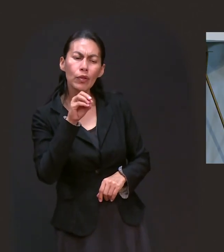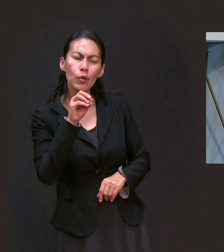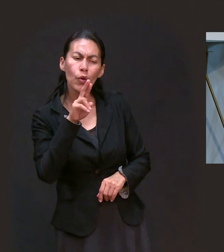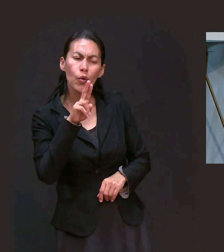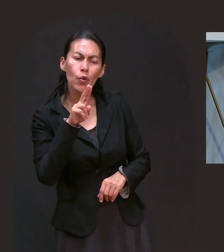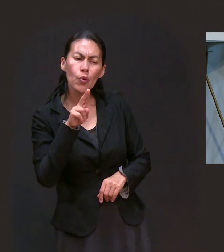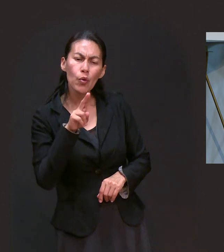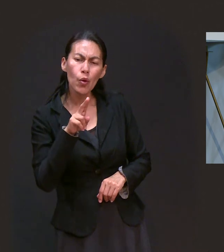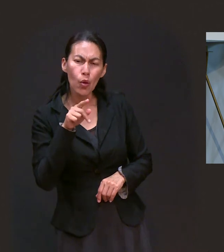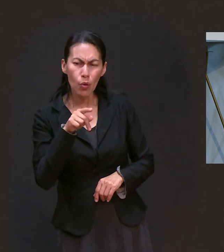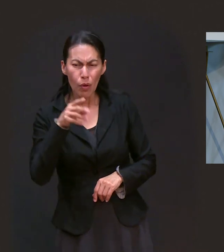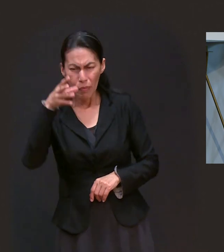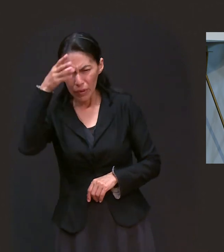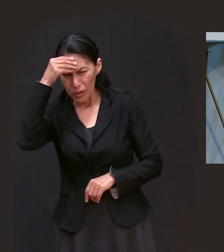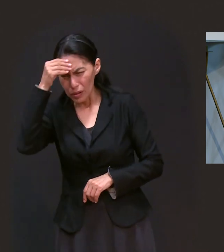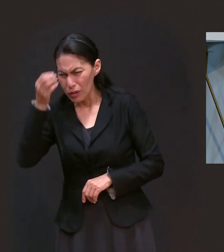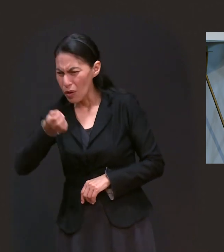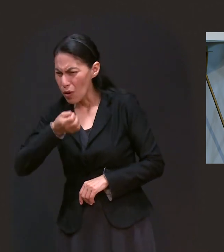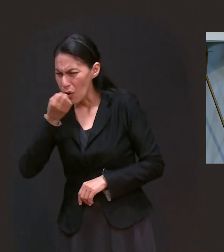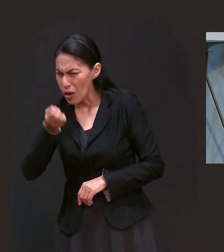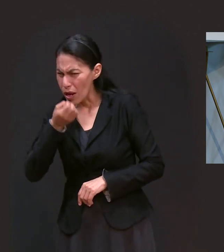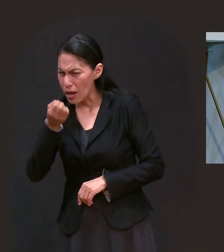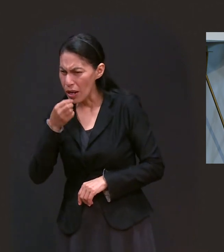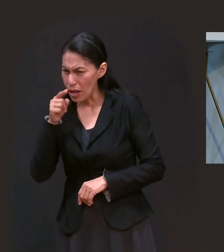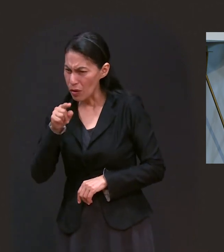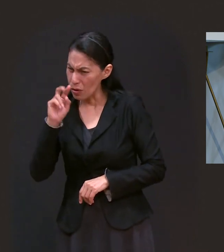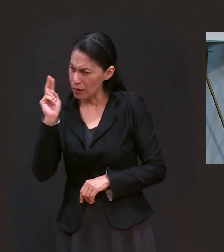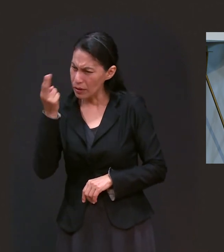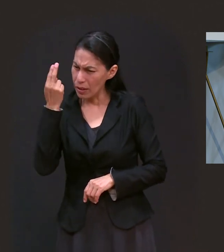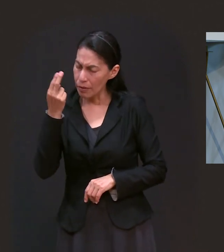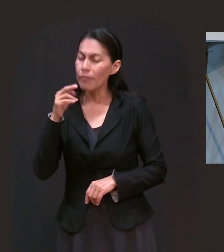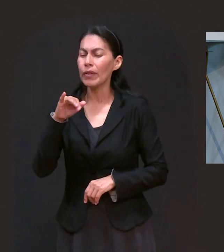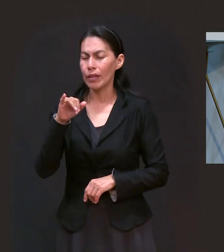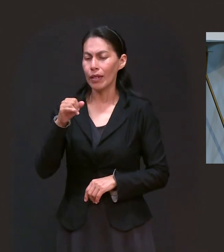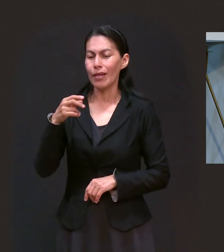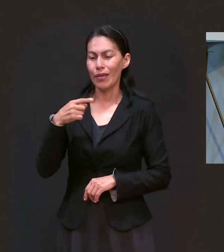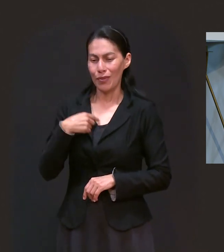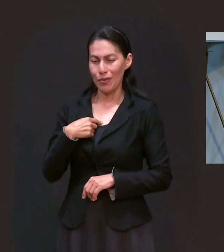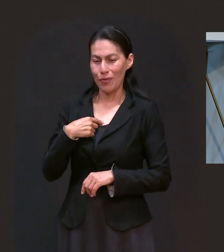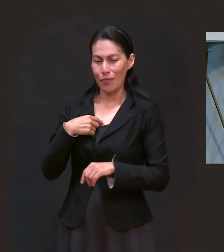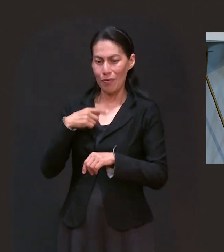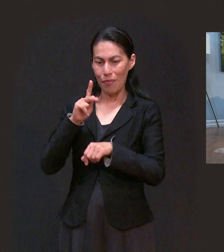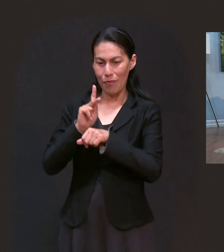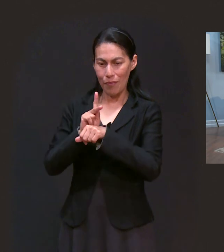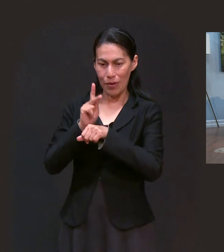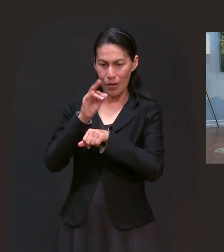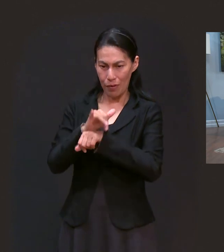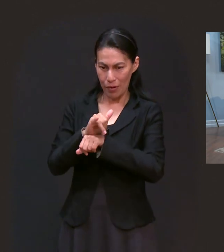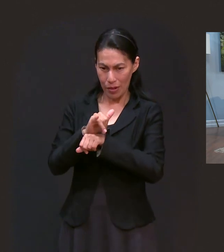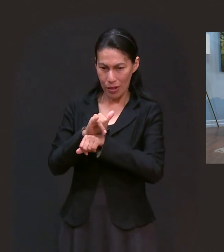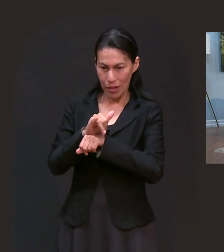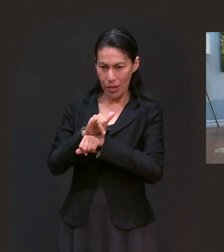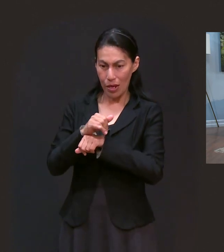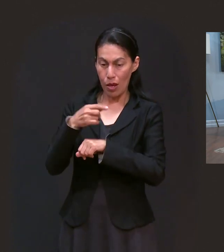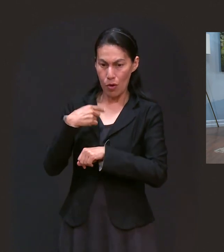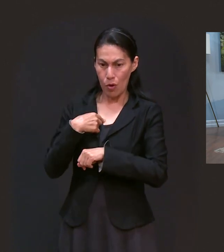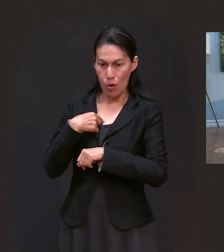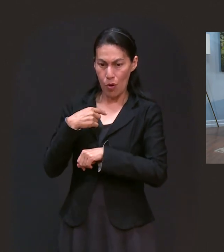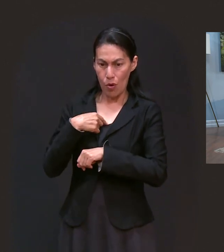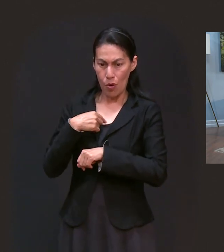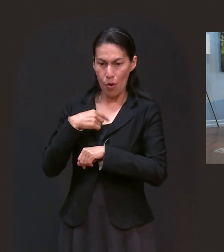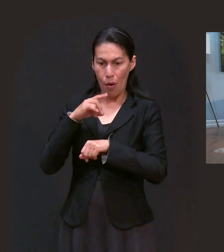aprendiste a orar en esa escuela en esa escuela aragua algún asiste en japón paraguay paraguayo-japonés